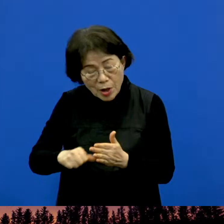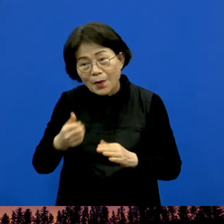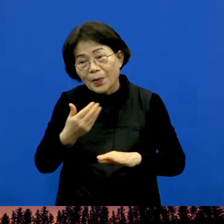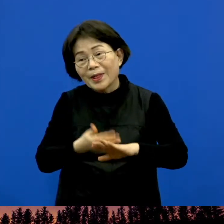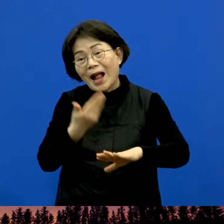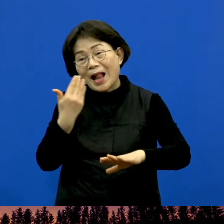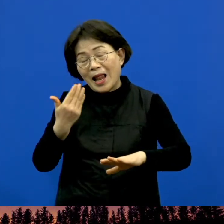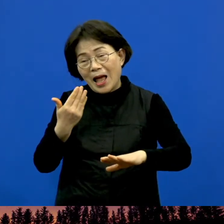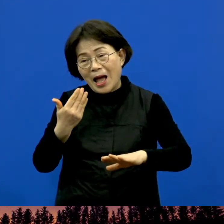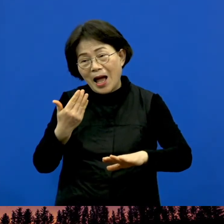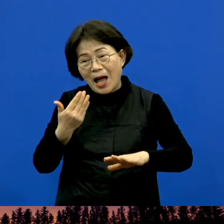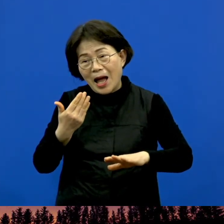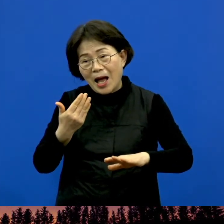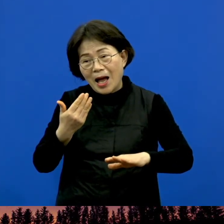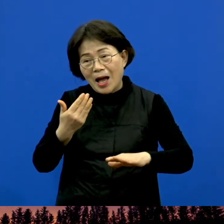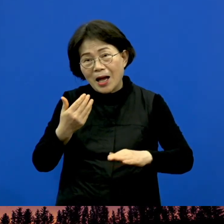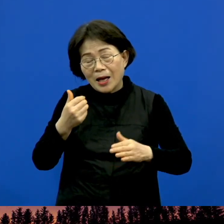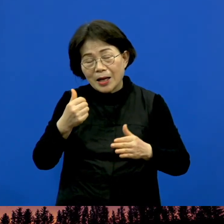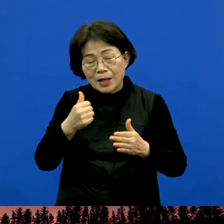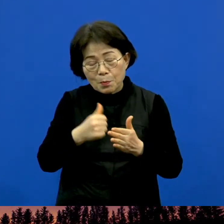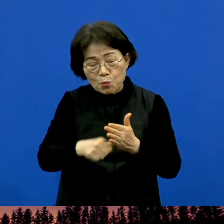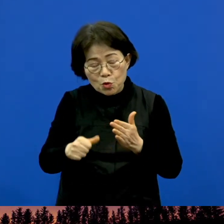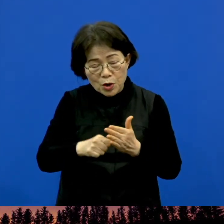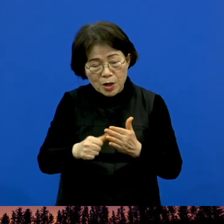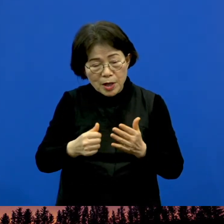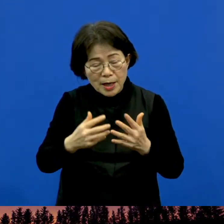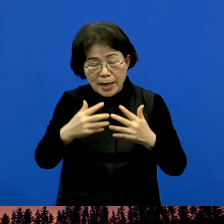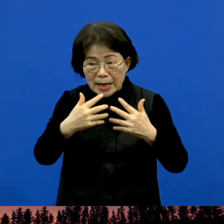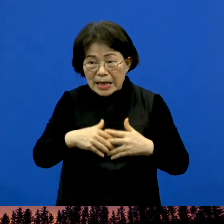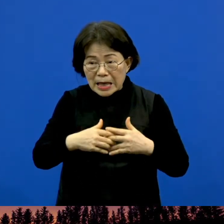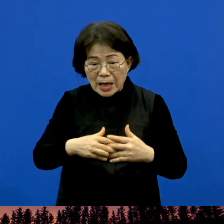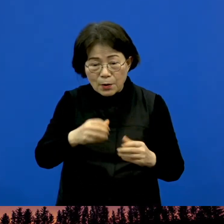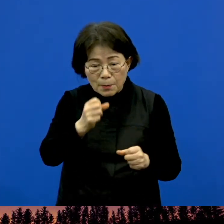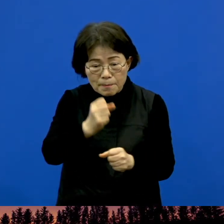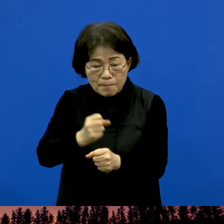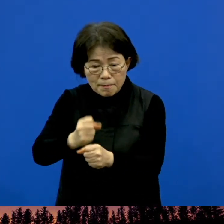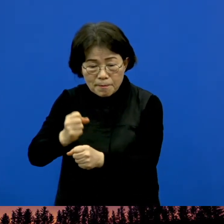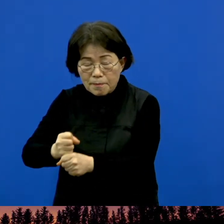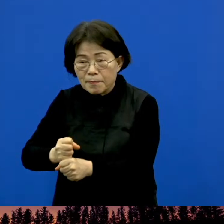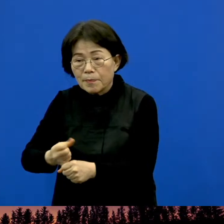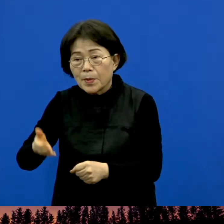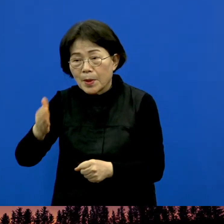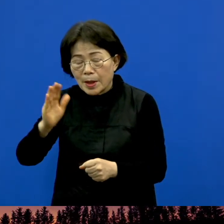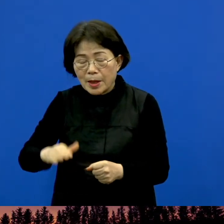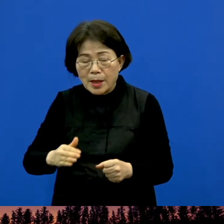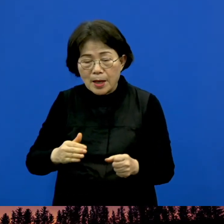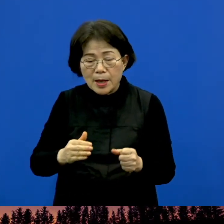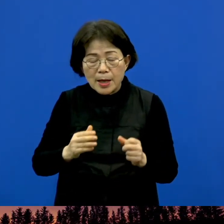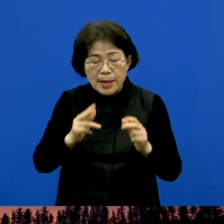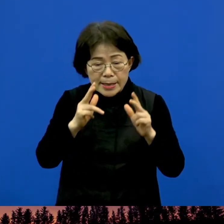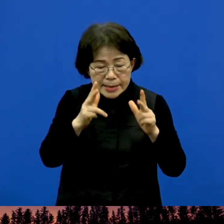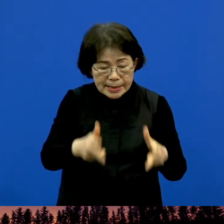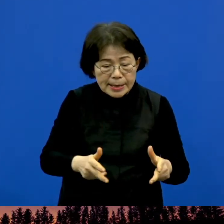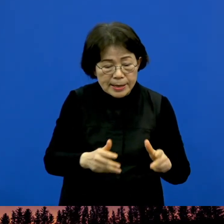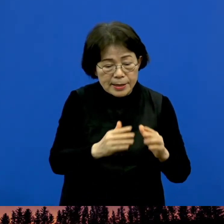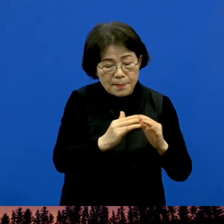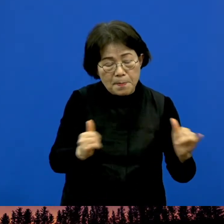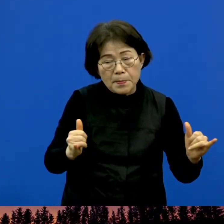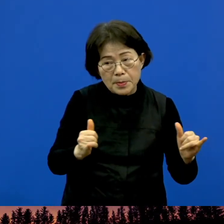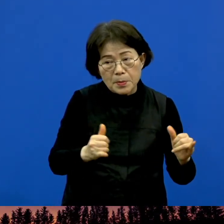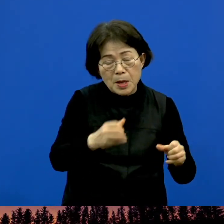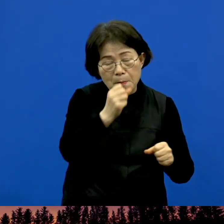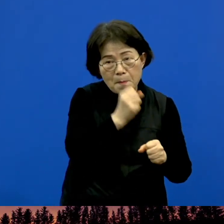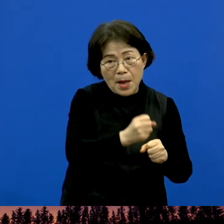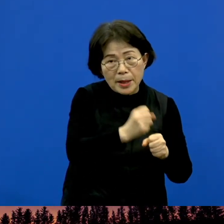그죠? 상품은 그냥 기계로 찍어내요. 근데 작품은 어떻게 해요? 작가가 들어가요. 작가. 근데 그 작가가